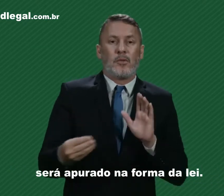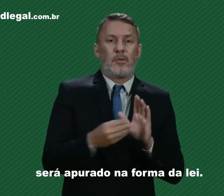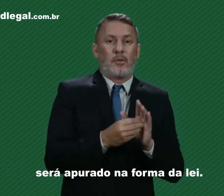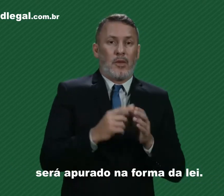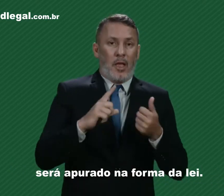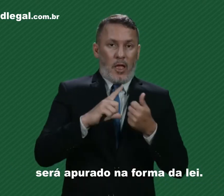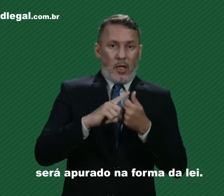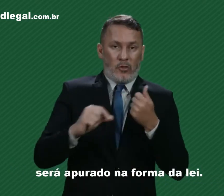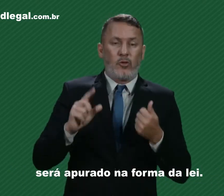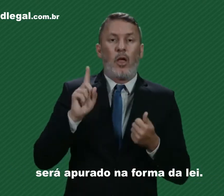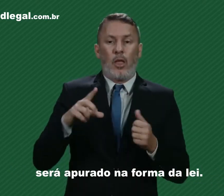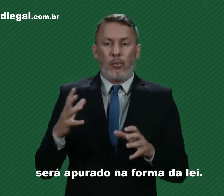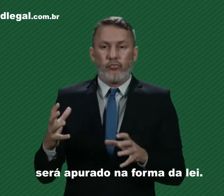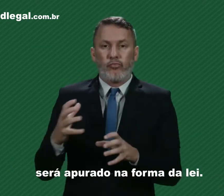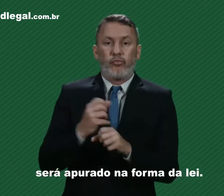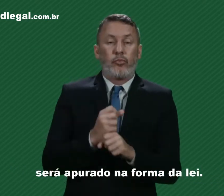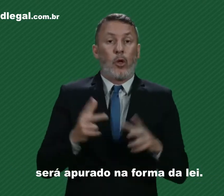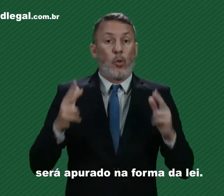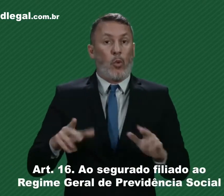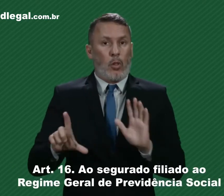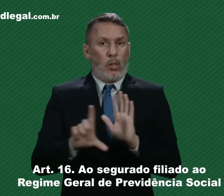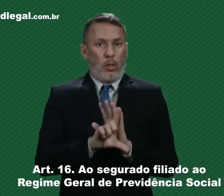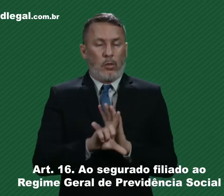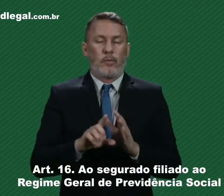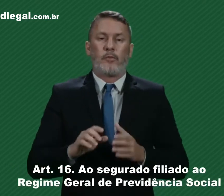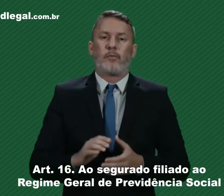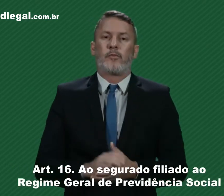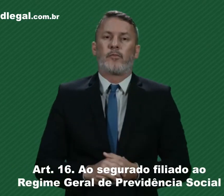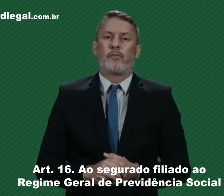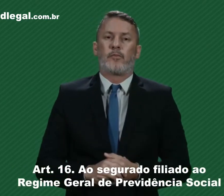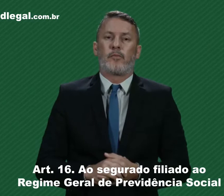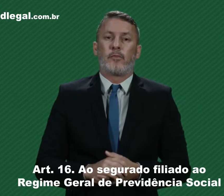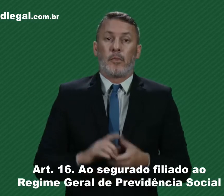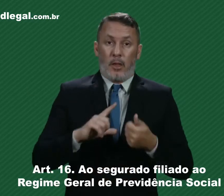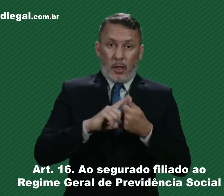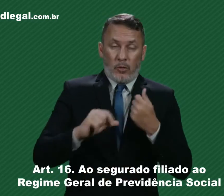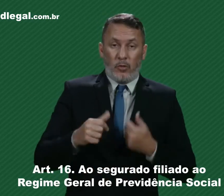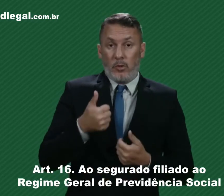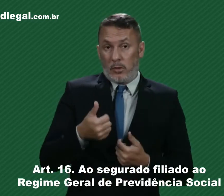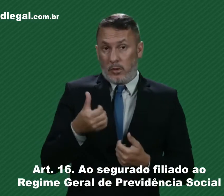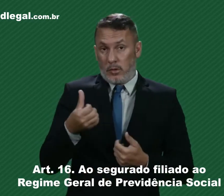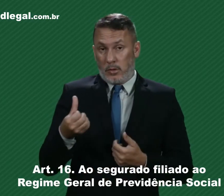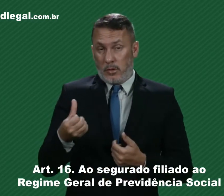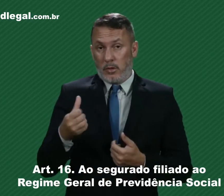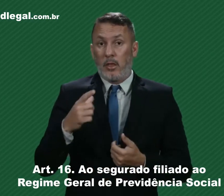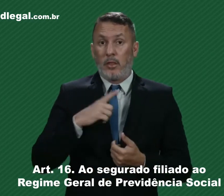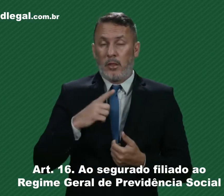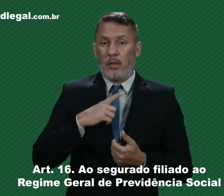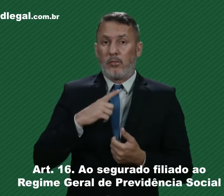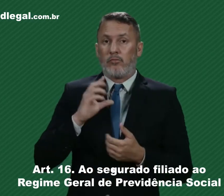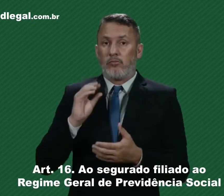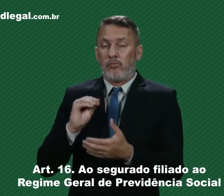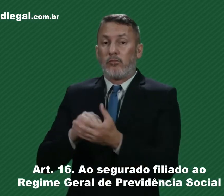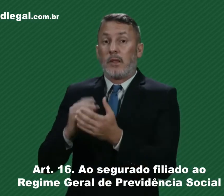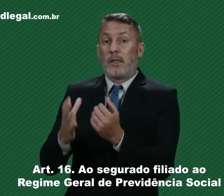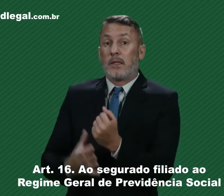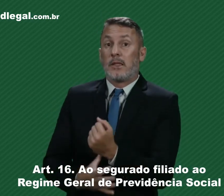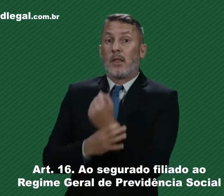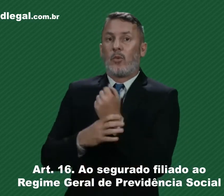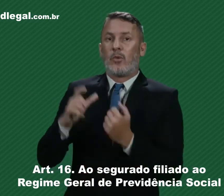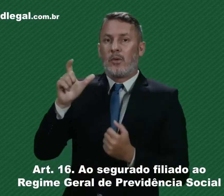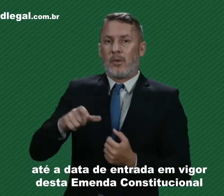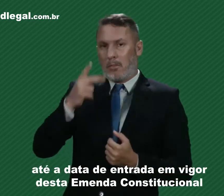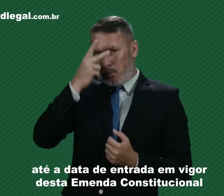artigo será apurado na forma da lei. Artigo 16. Ao segurado filiado ao regime geral de